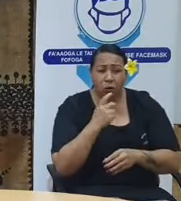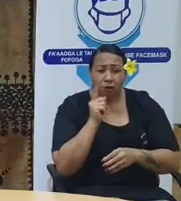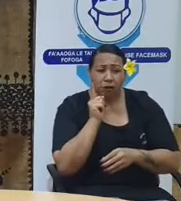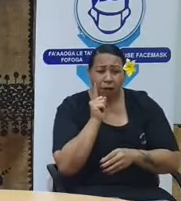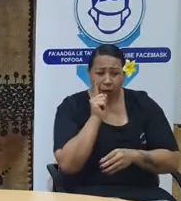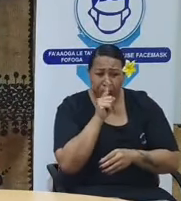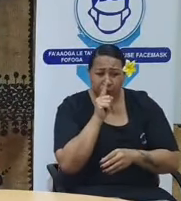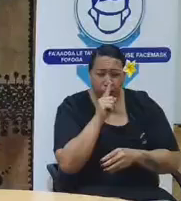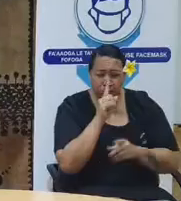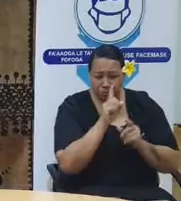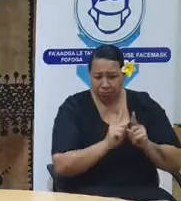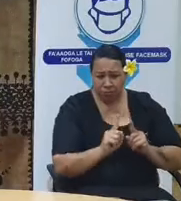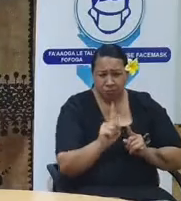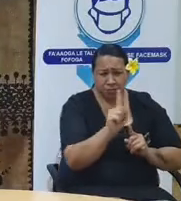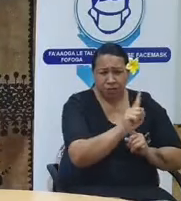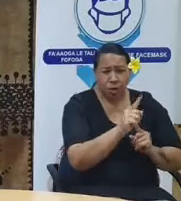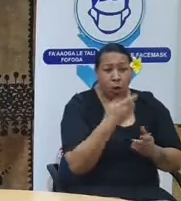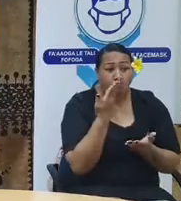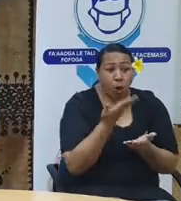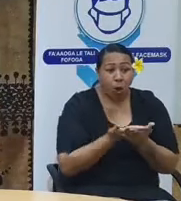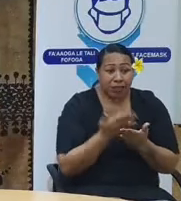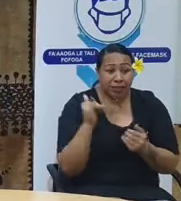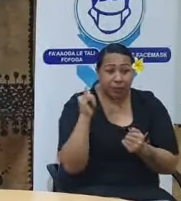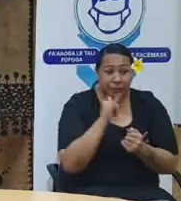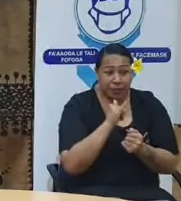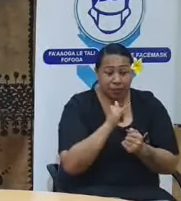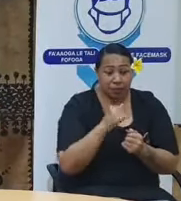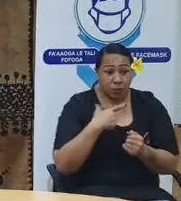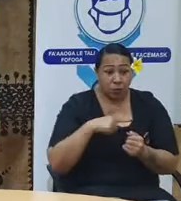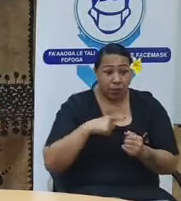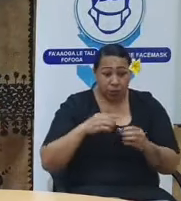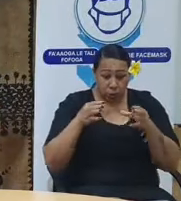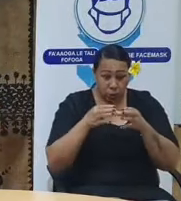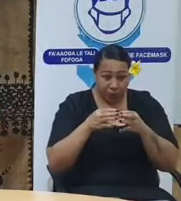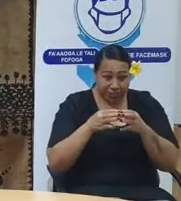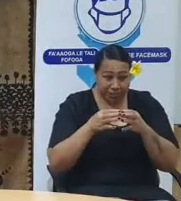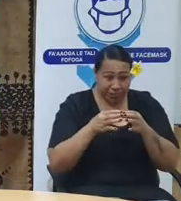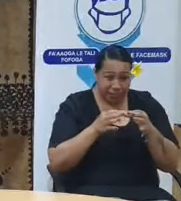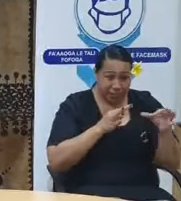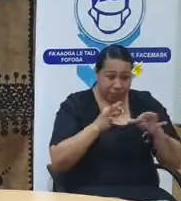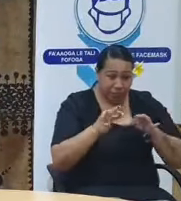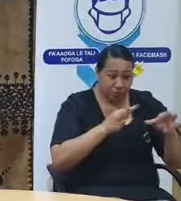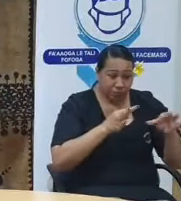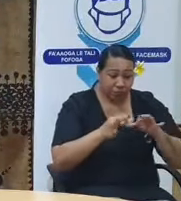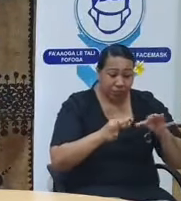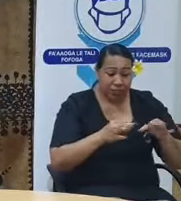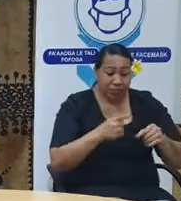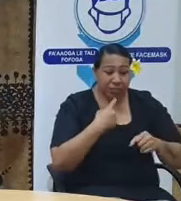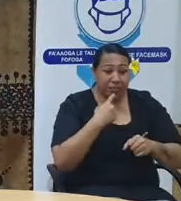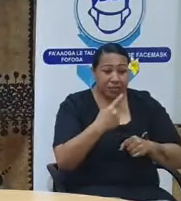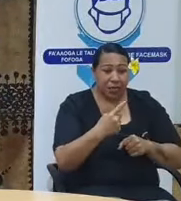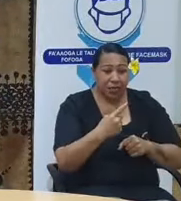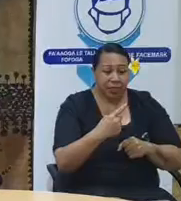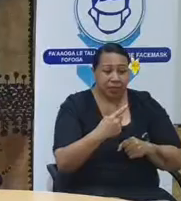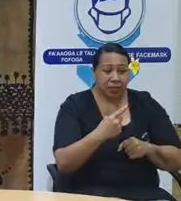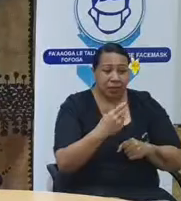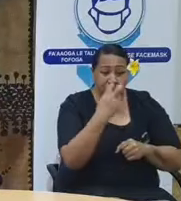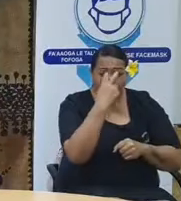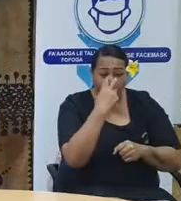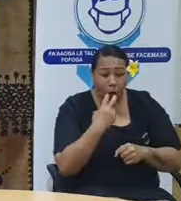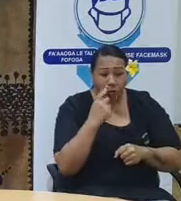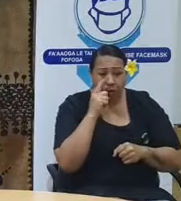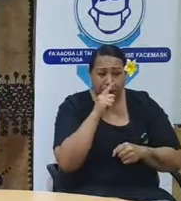vane. O ia inga alo ia ia tatou komiti. E le kakau o ngasau si to ina tu lou lama e faa fonga mai le tunu.